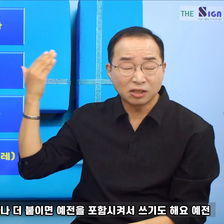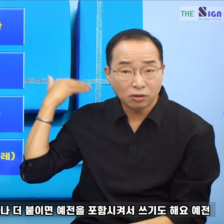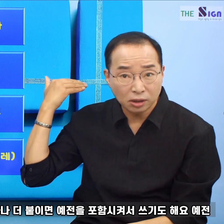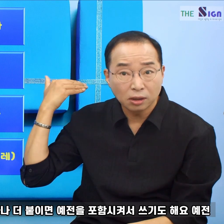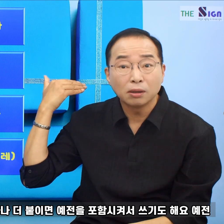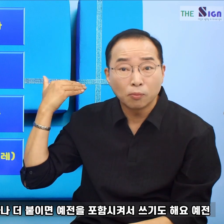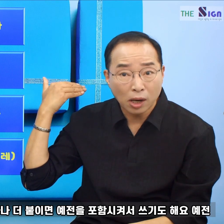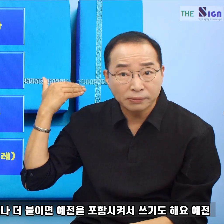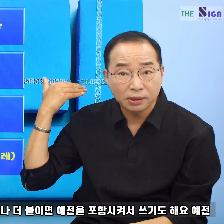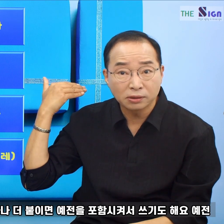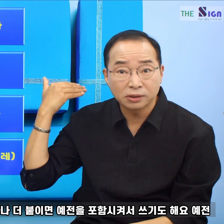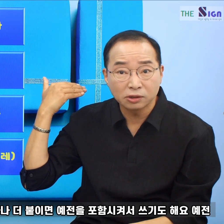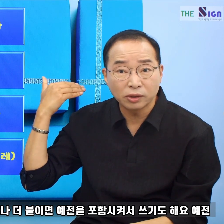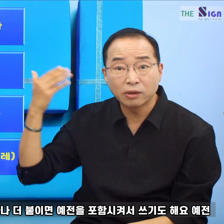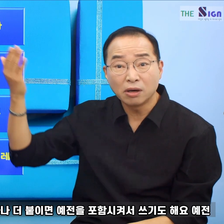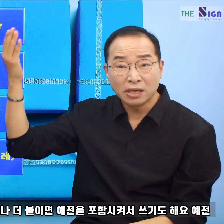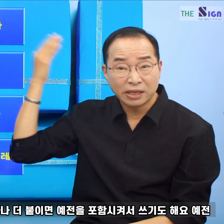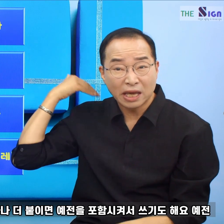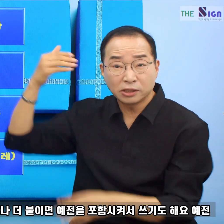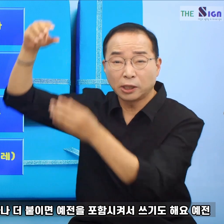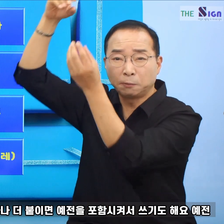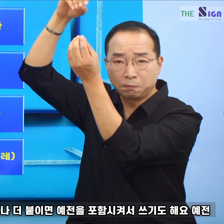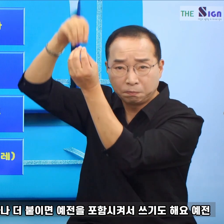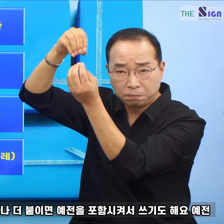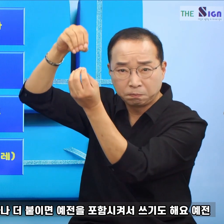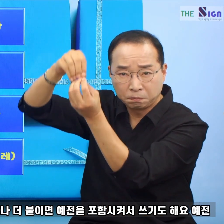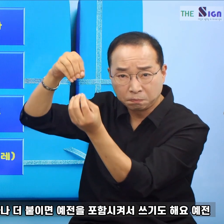예전을 포함시켜서 쓰기도 해요. 예전.